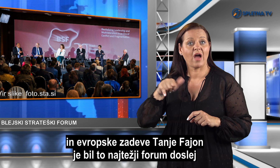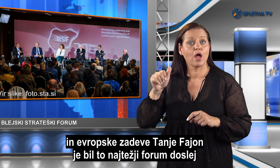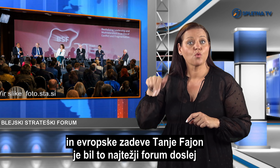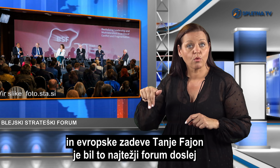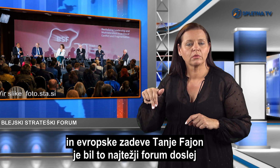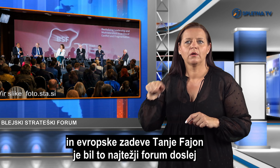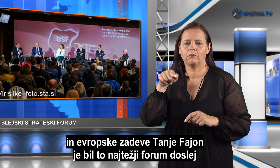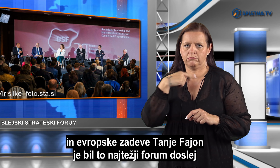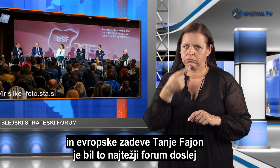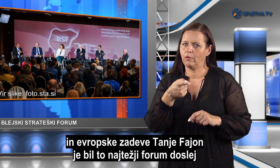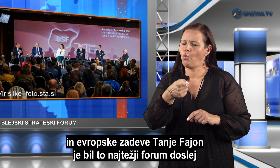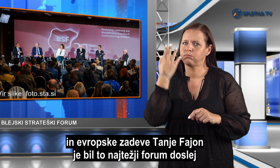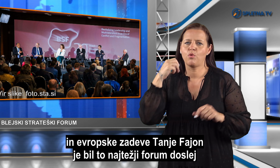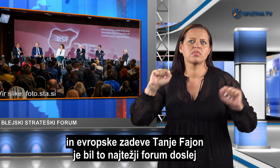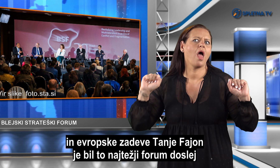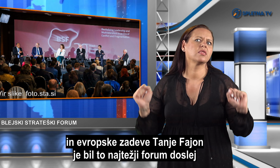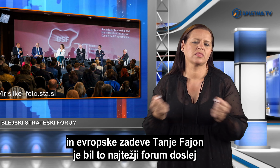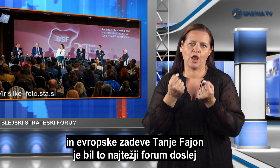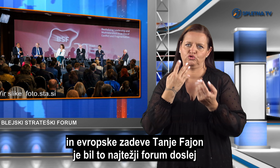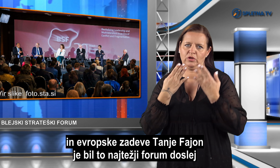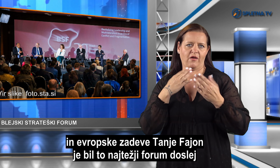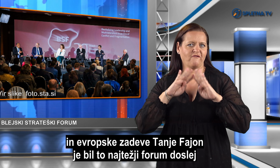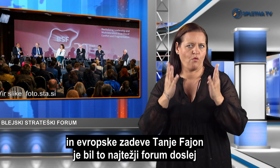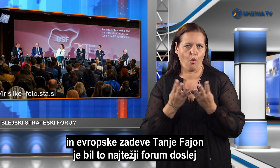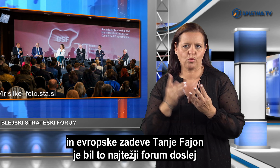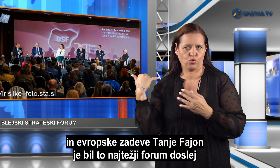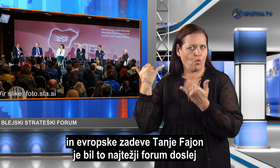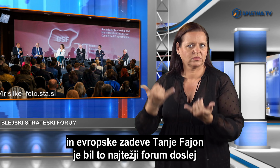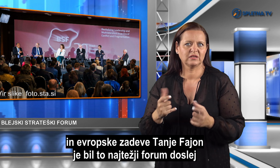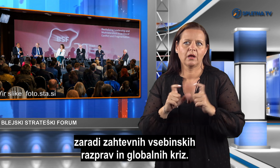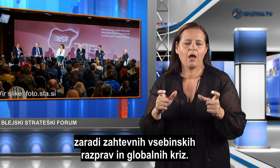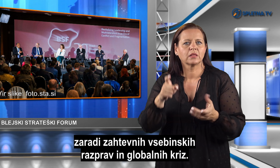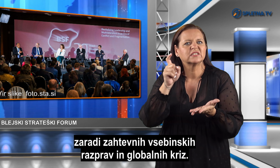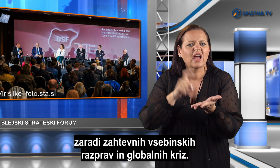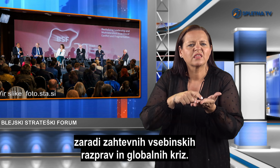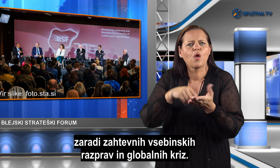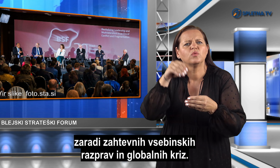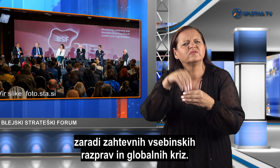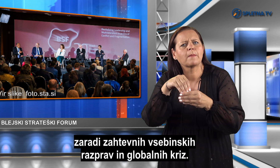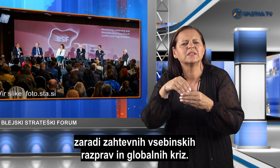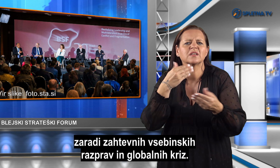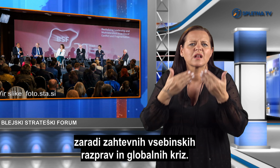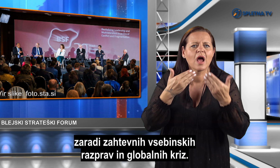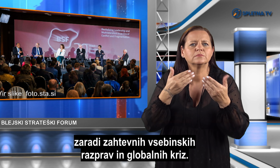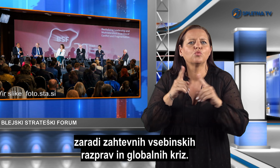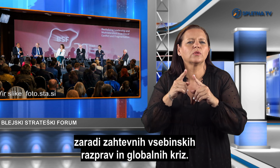to najtežji forum doslej zaradi zahtevnih vsebinskih razprav in globalnih kriz.